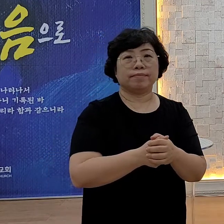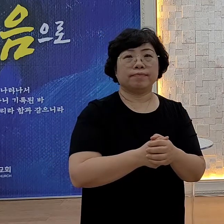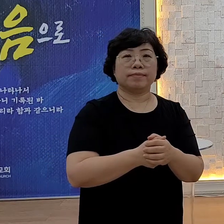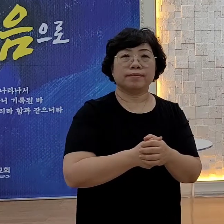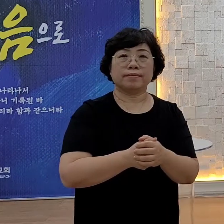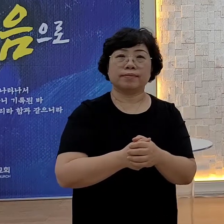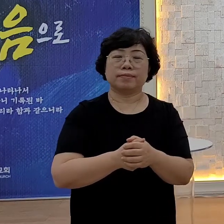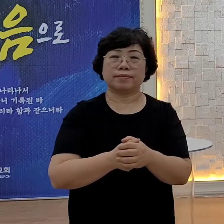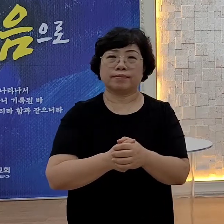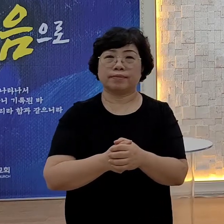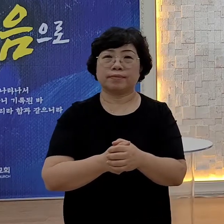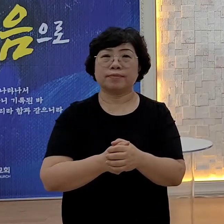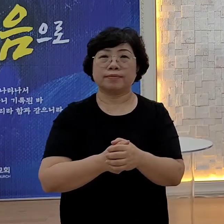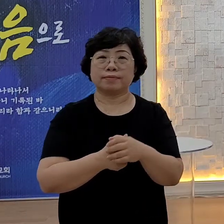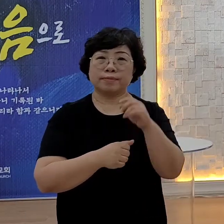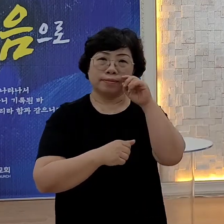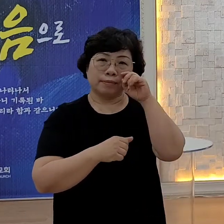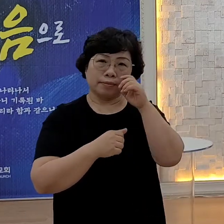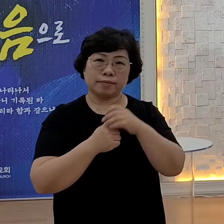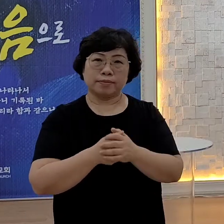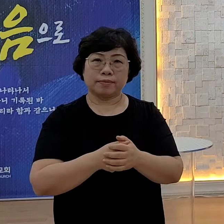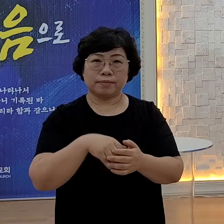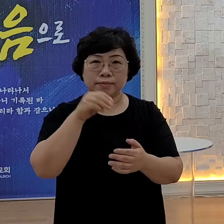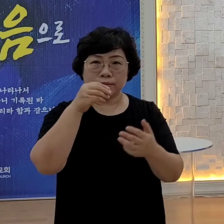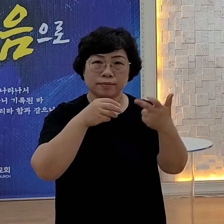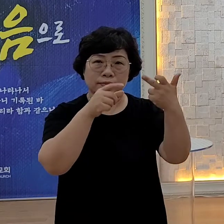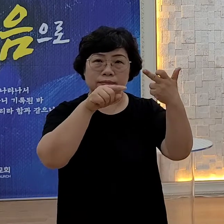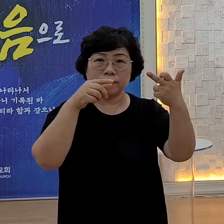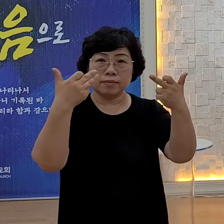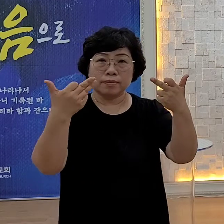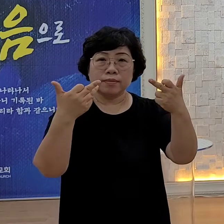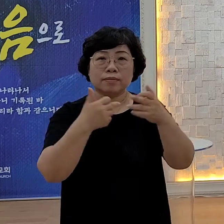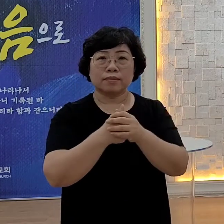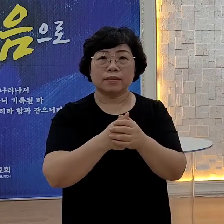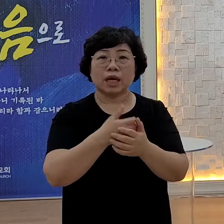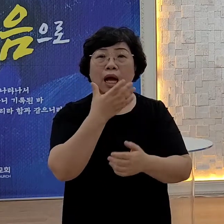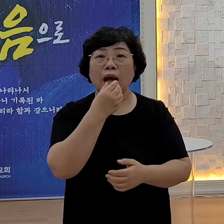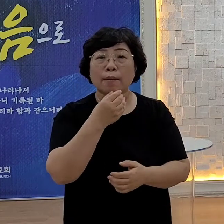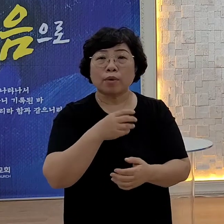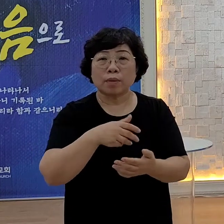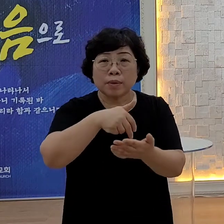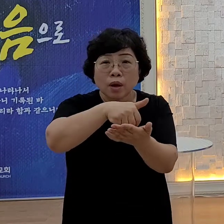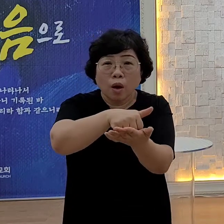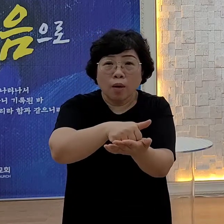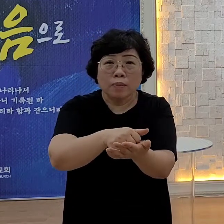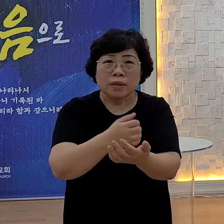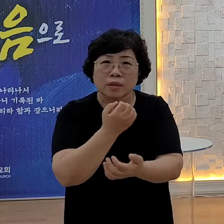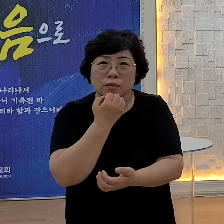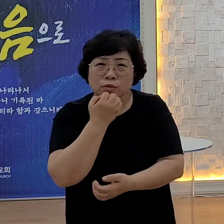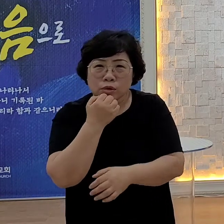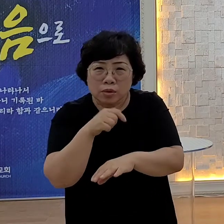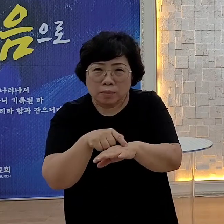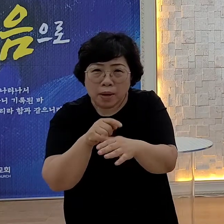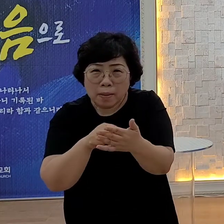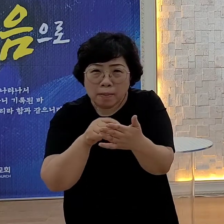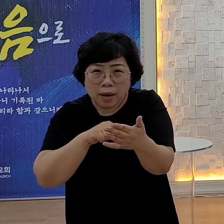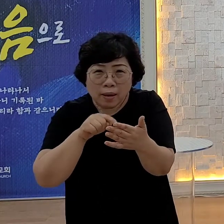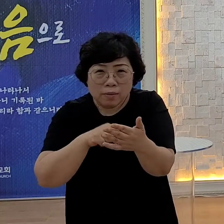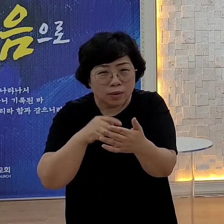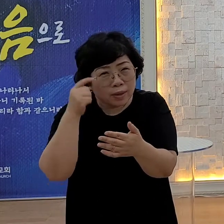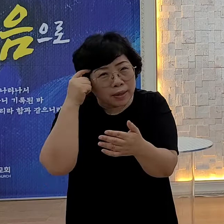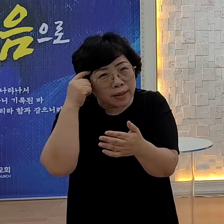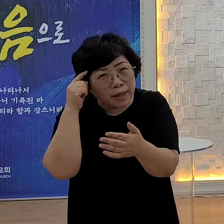보시고요. 찾으셨으면 17절 18절 우리 다 같이 읽습니다. 시작. 아브라함이 엎드려